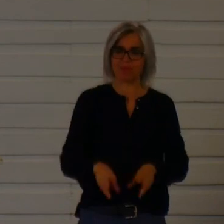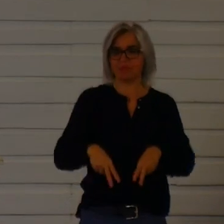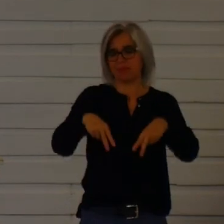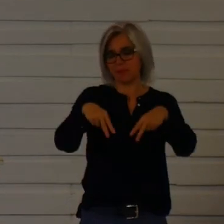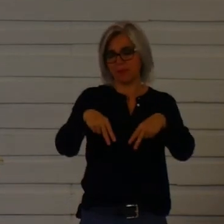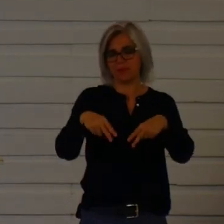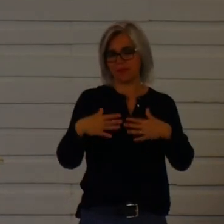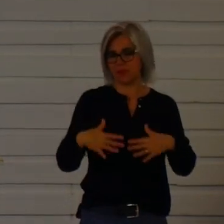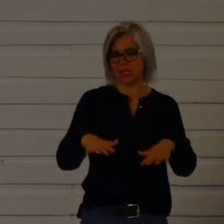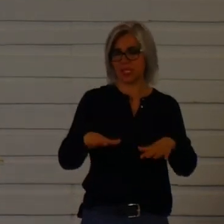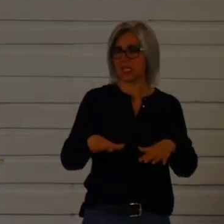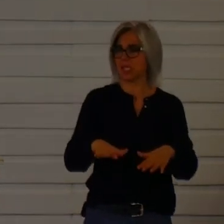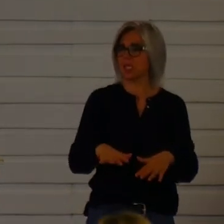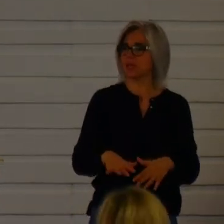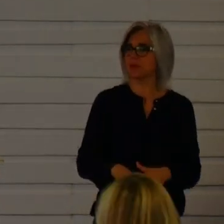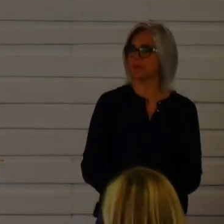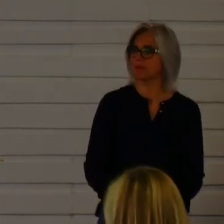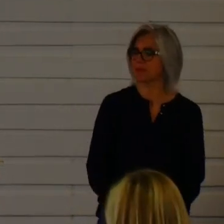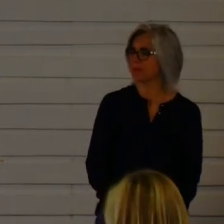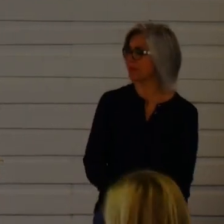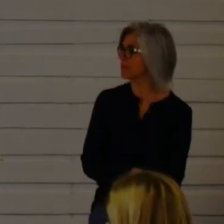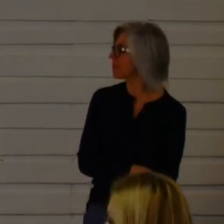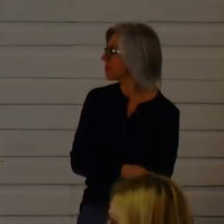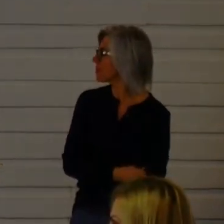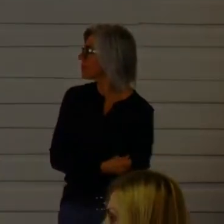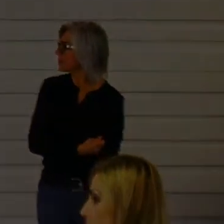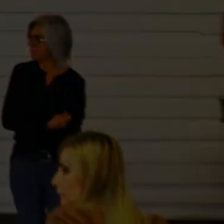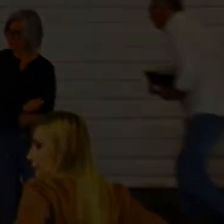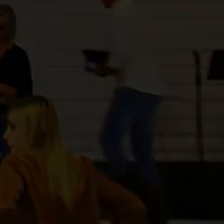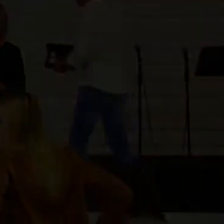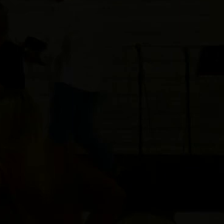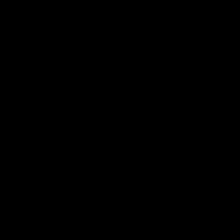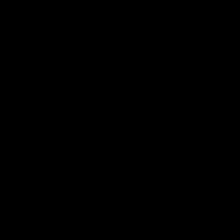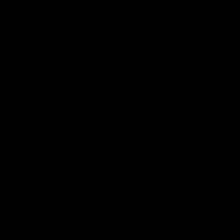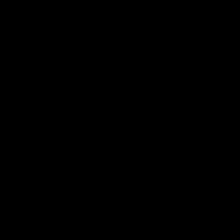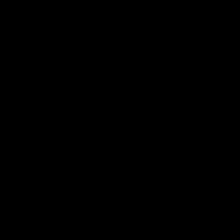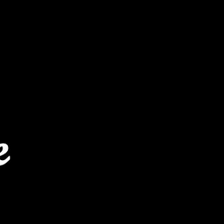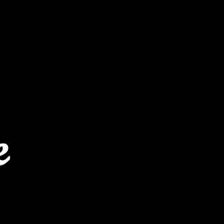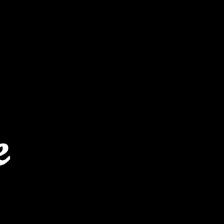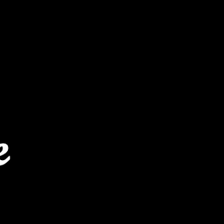cospetto del Signore. Gloria a Gesù. Alleluia. Gloria a Dio.